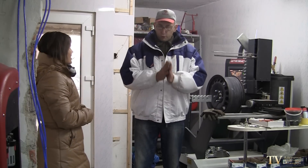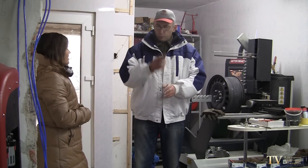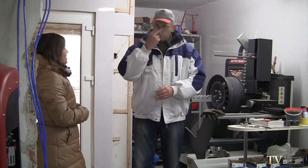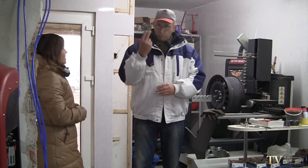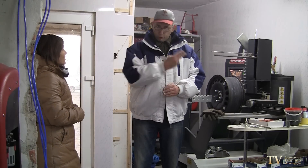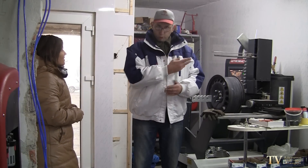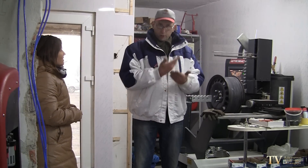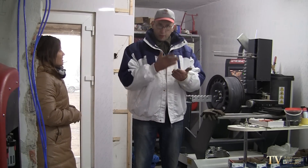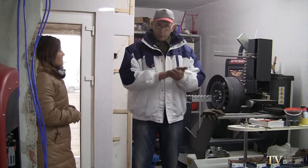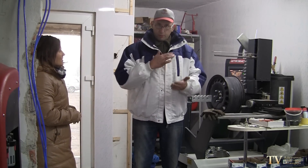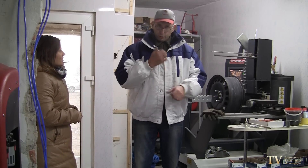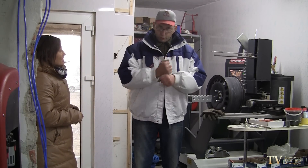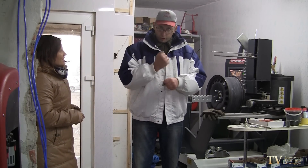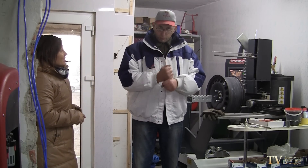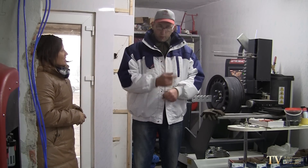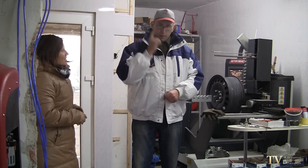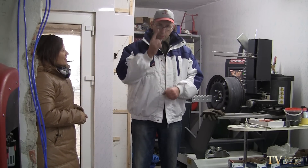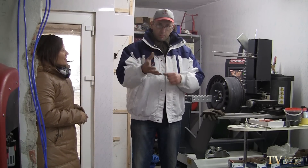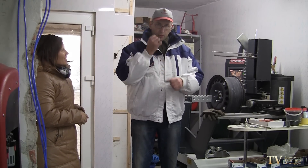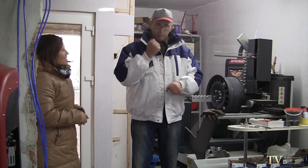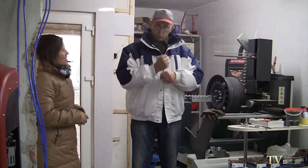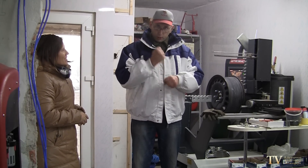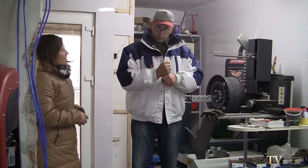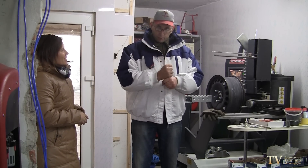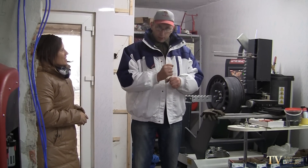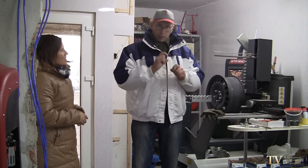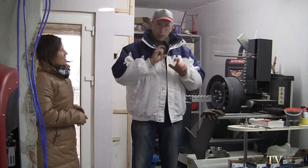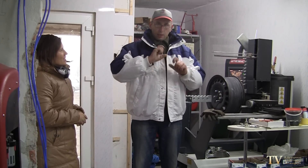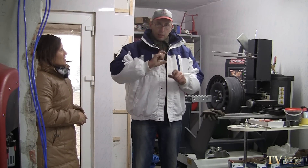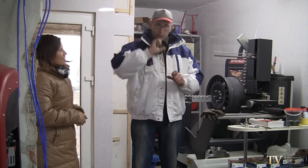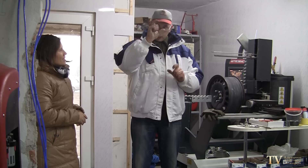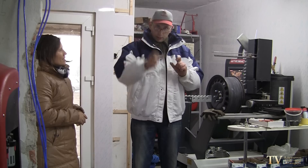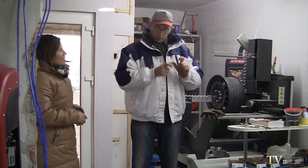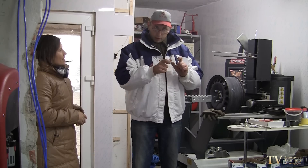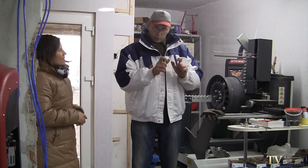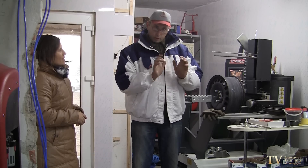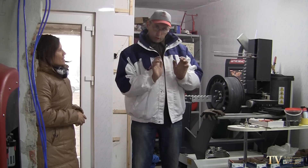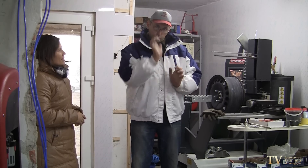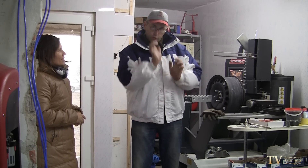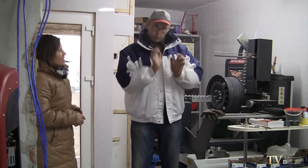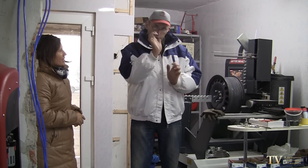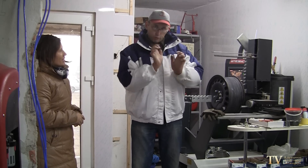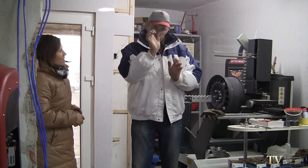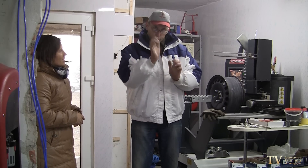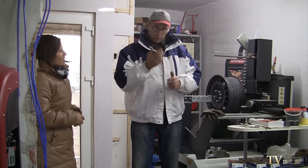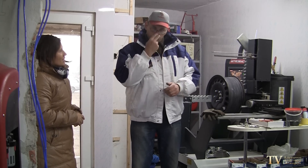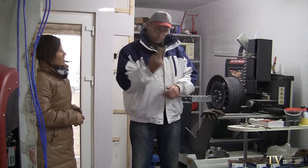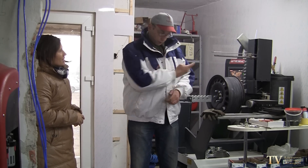Prašom pasiūlyti, kaip aš dirbu. Pirmą gavau darbą, ratlantį, išlydantį,